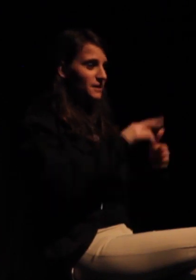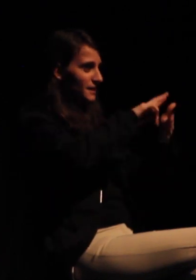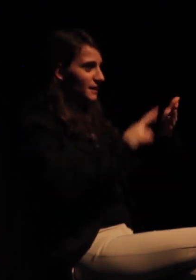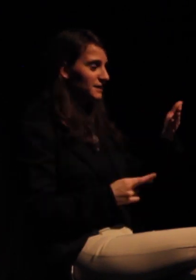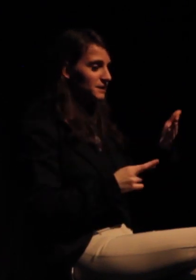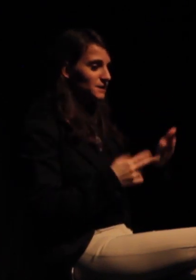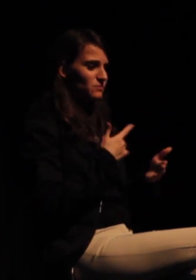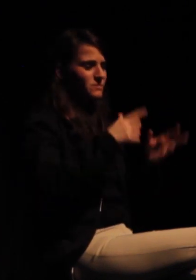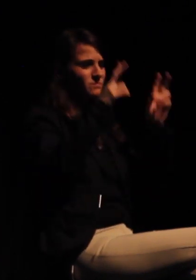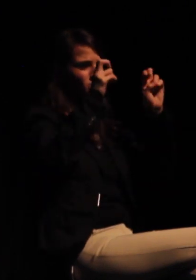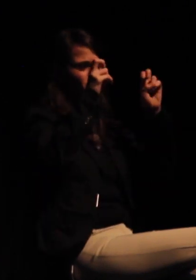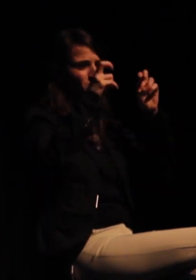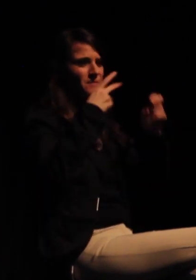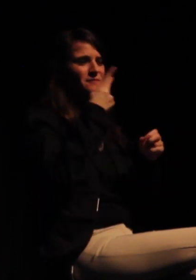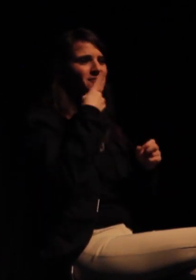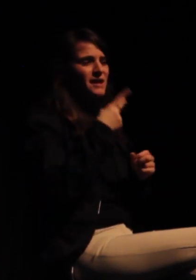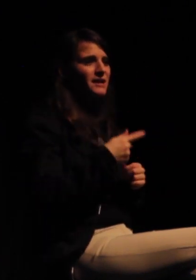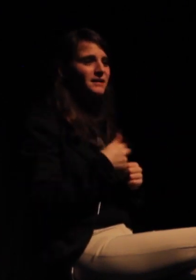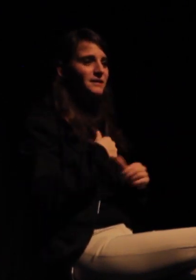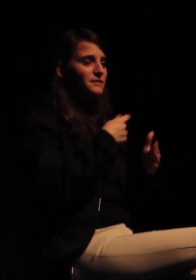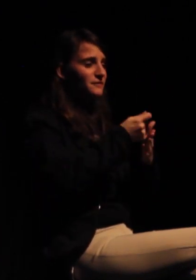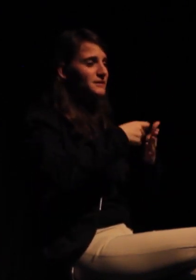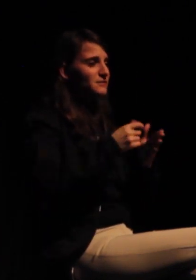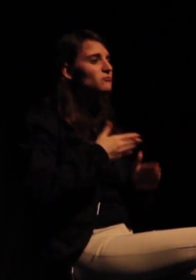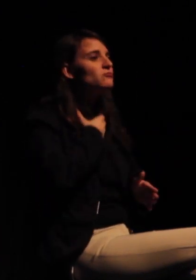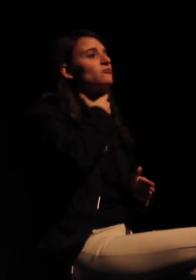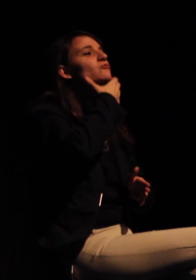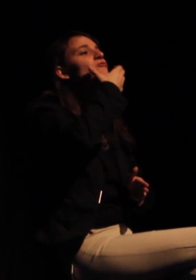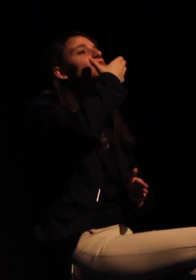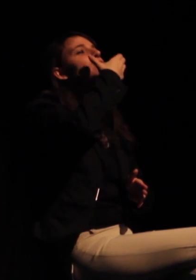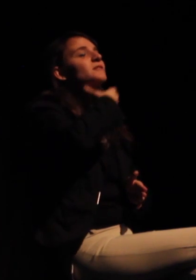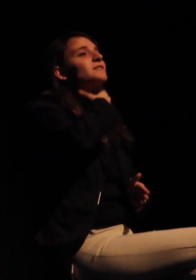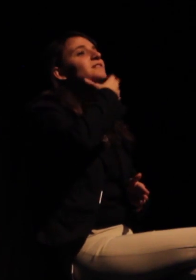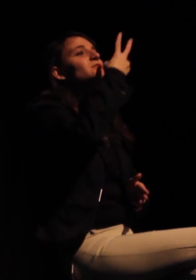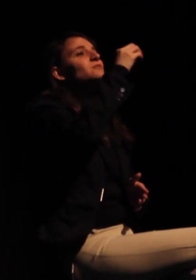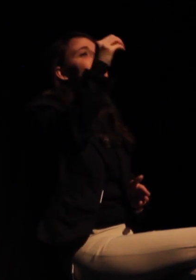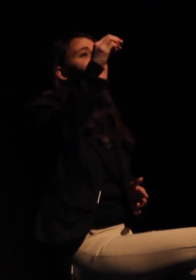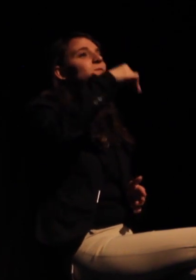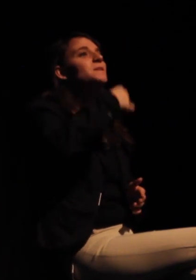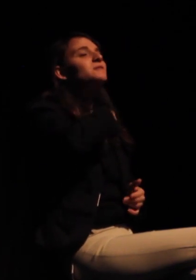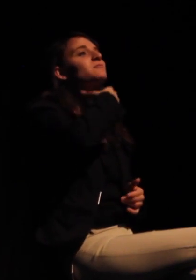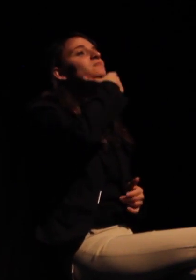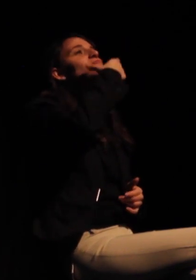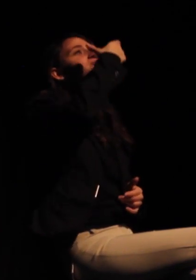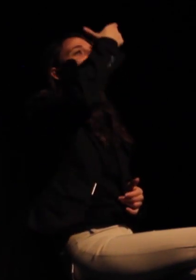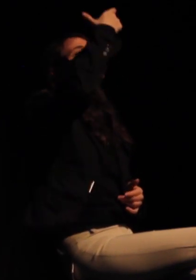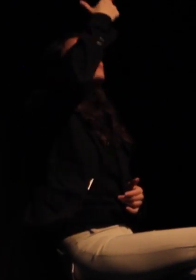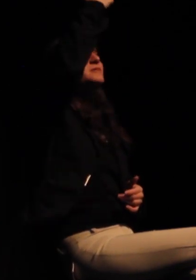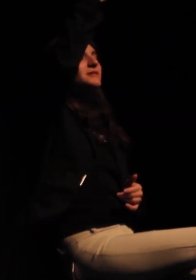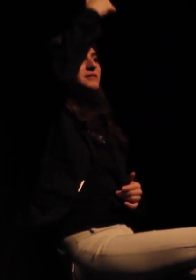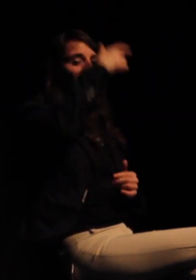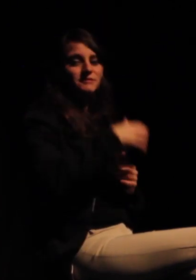redação, eu não tinha assunto nenhum, e falei de uma girafa que tinha um pescoço de 200 metros de altura, e